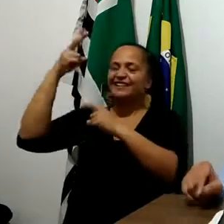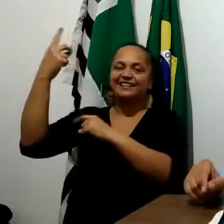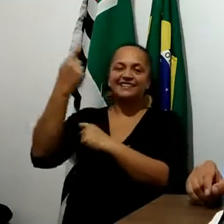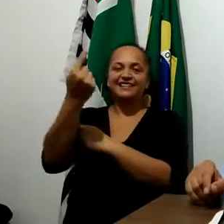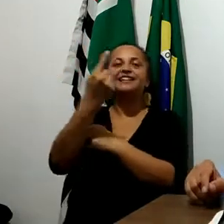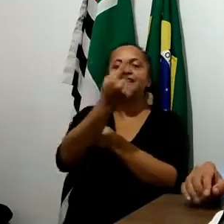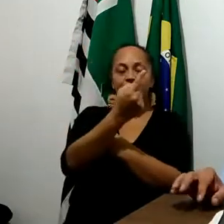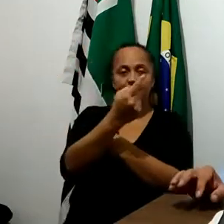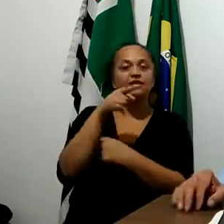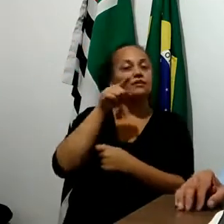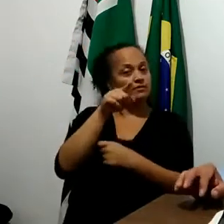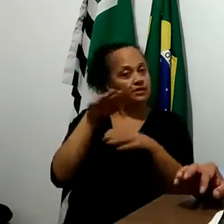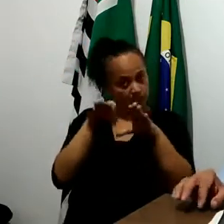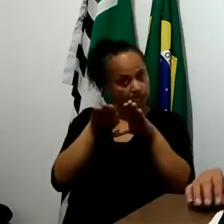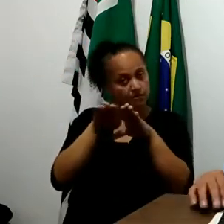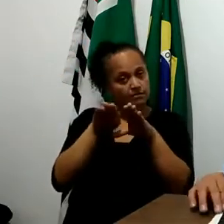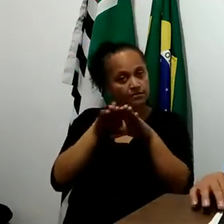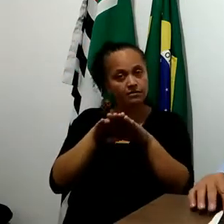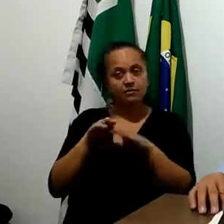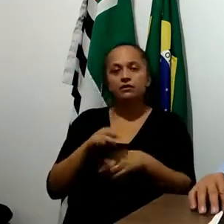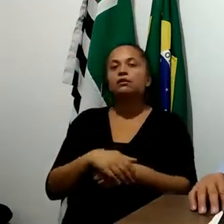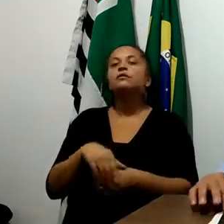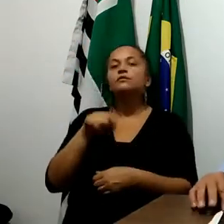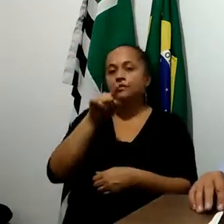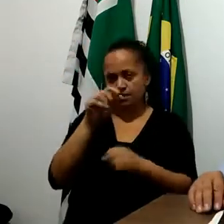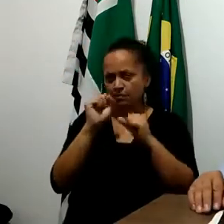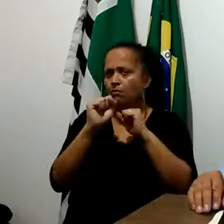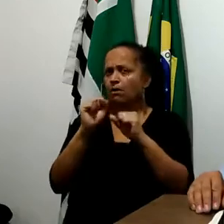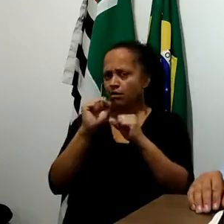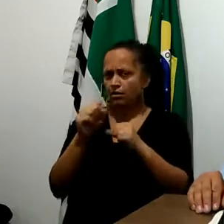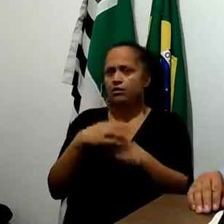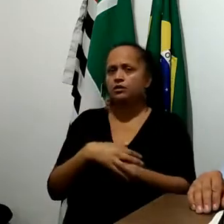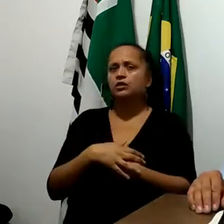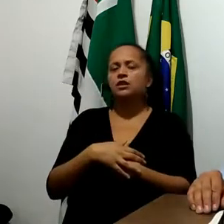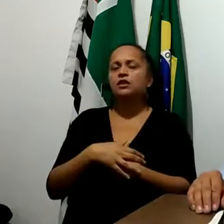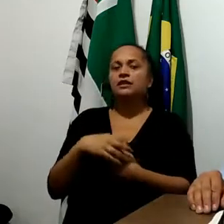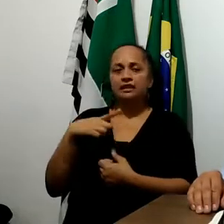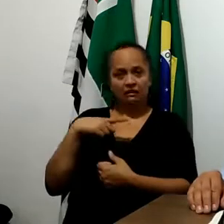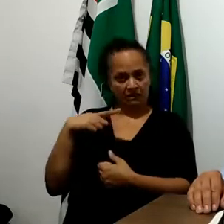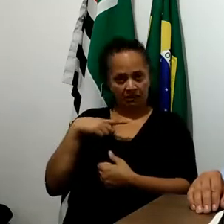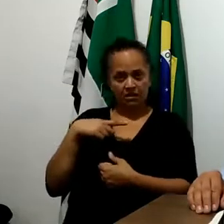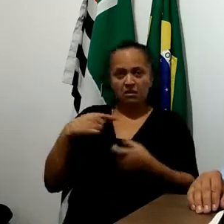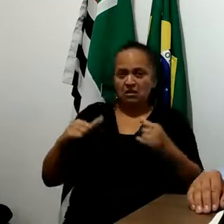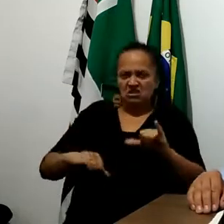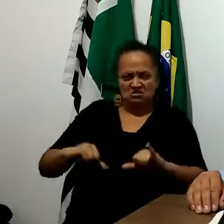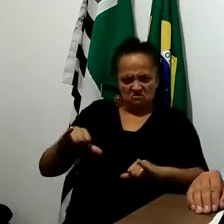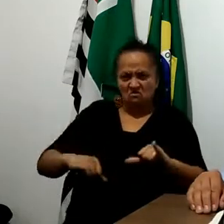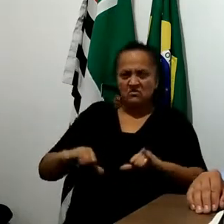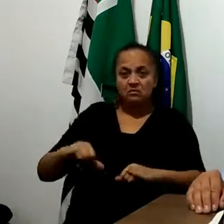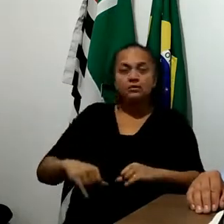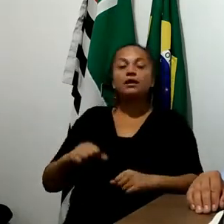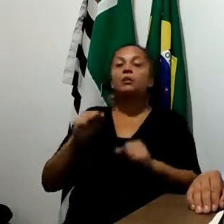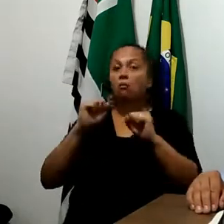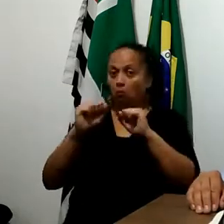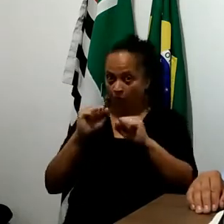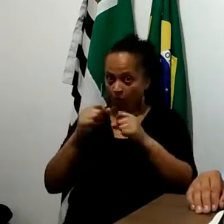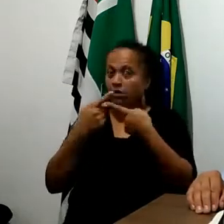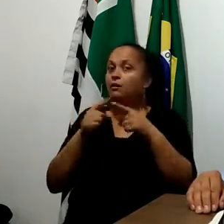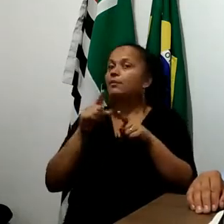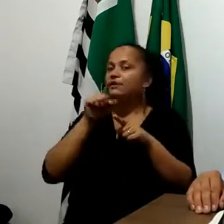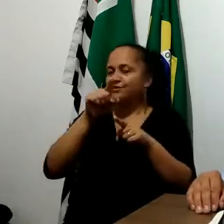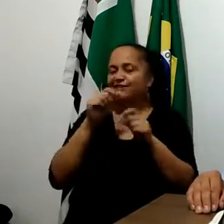também pode atravessar esse momento difícil que você está vivendo. Você pode e você